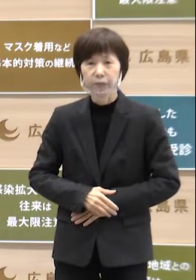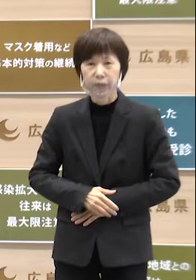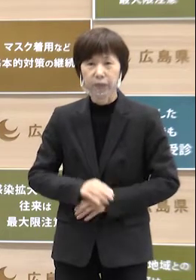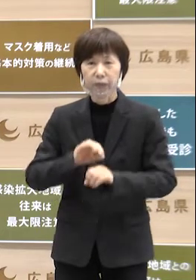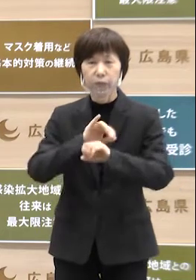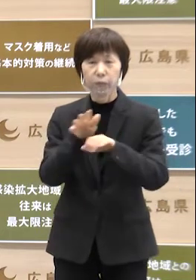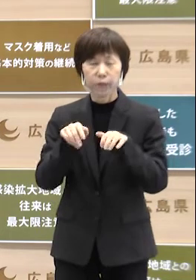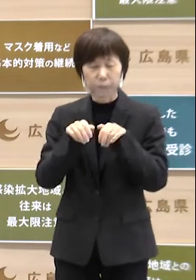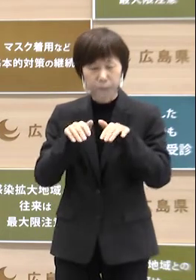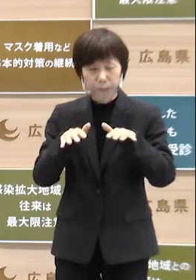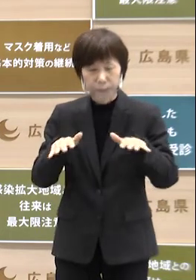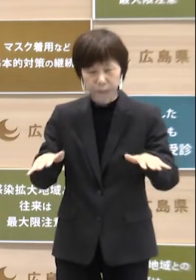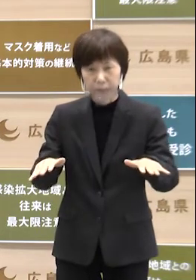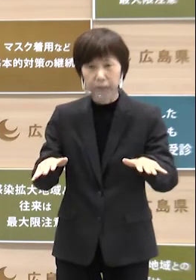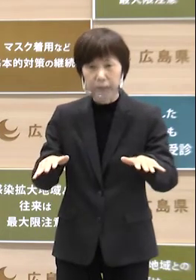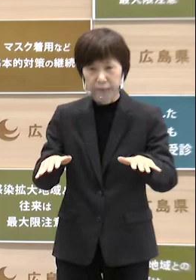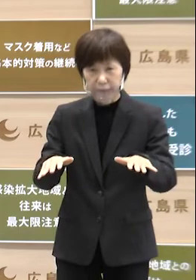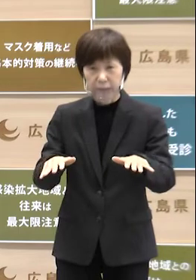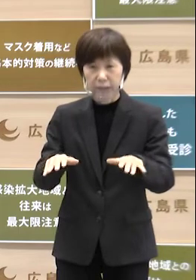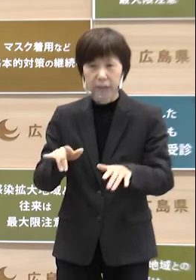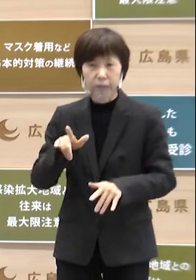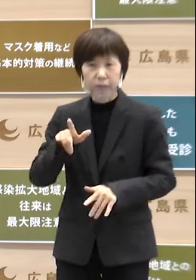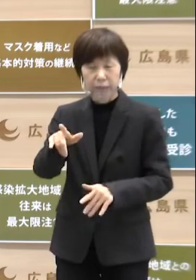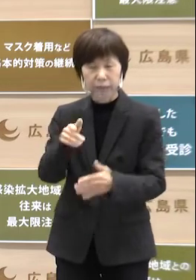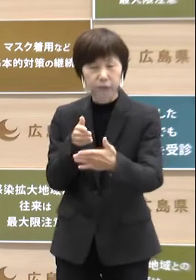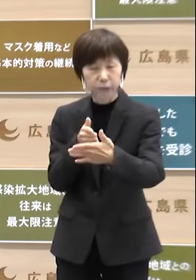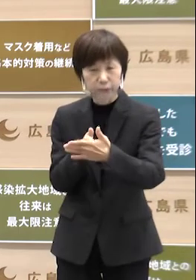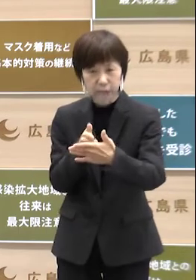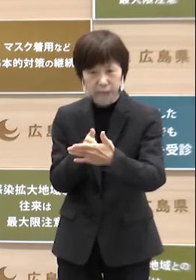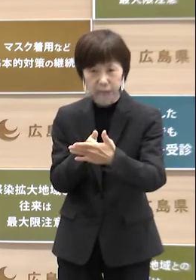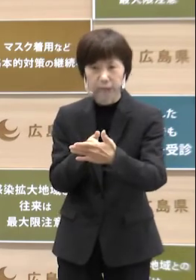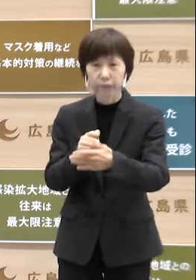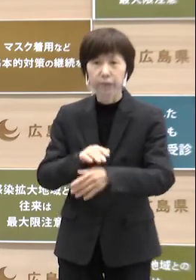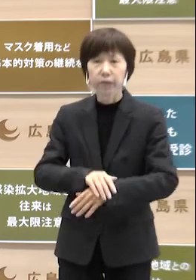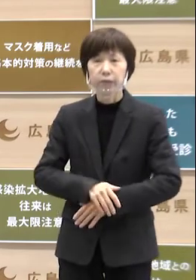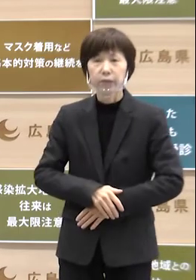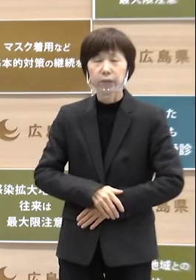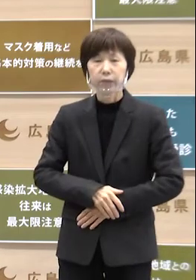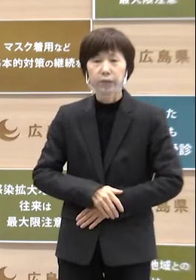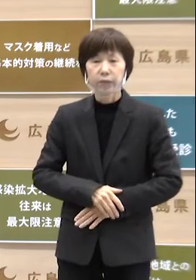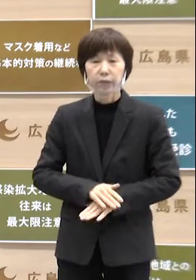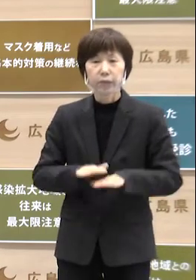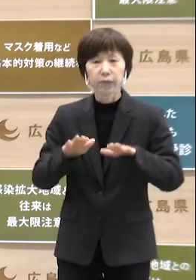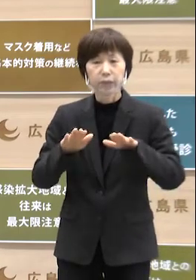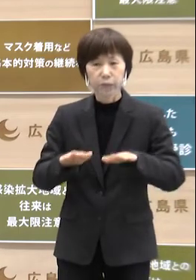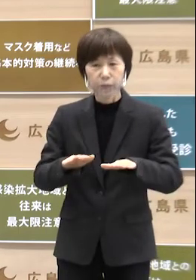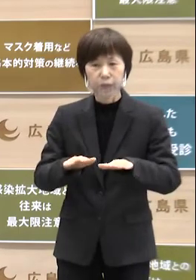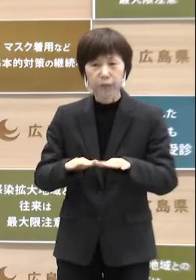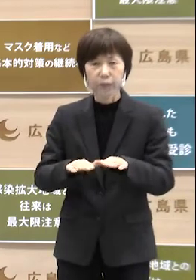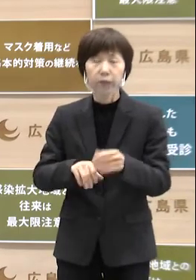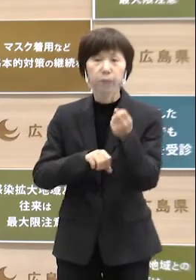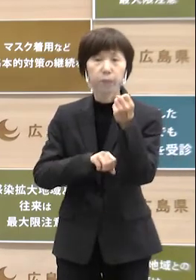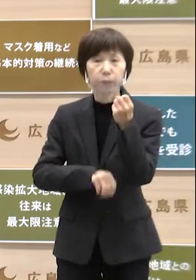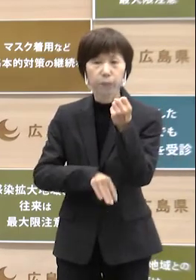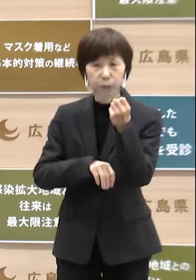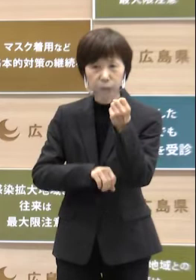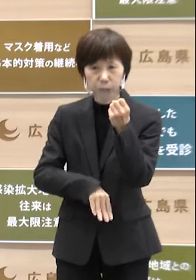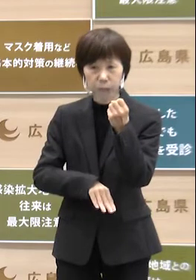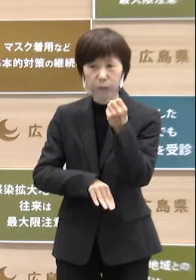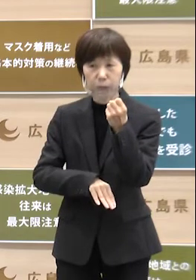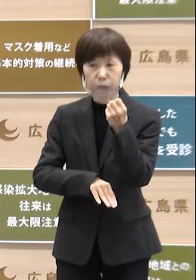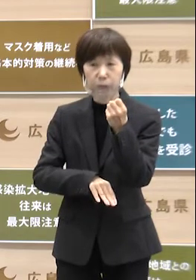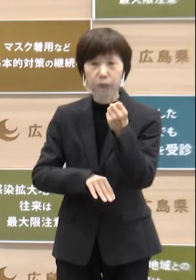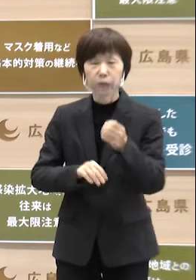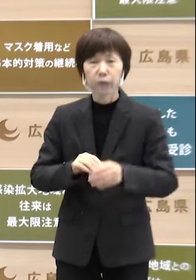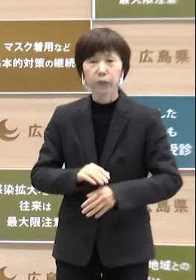影響で渡航制限であるとか、あるいは、今回もともとですね、